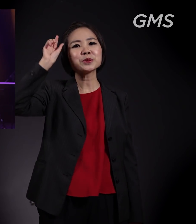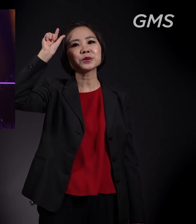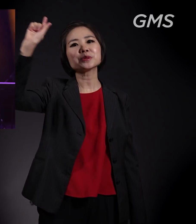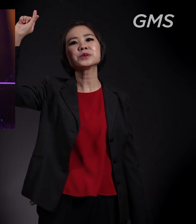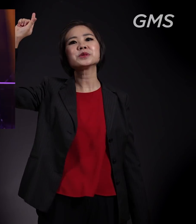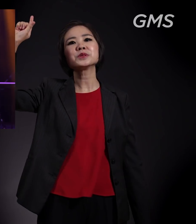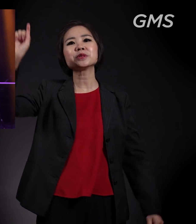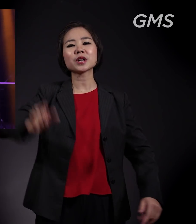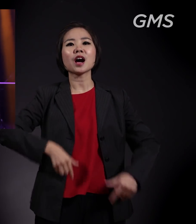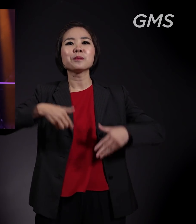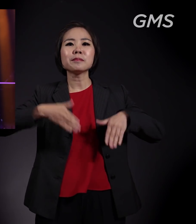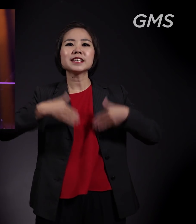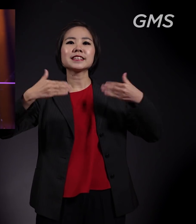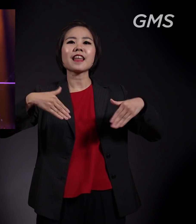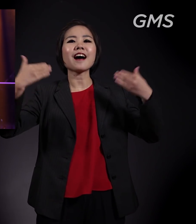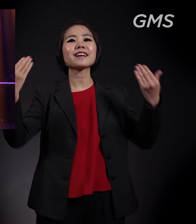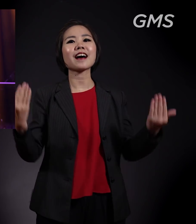hanyalah untuk